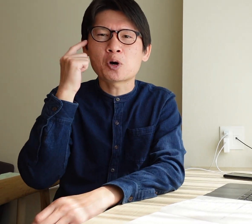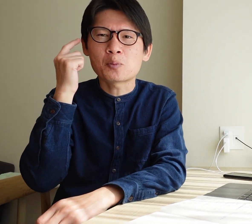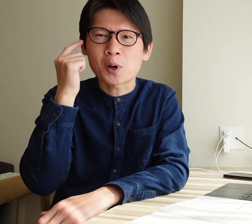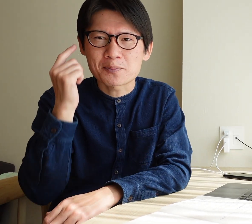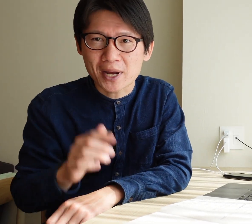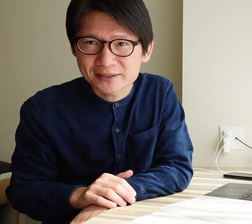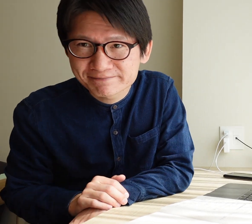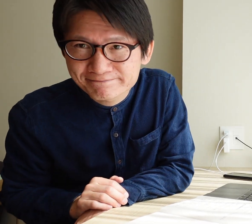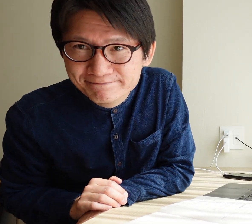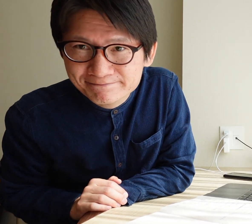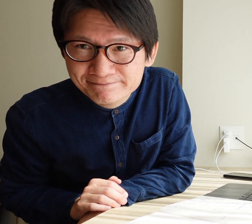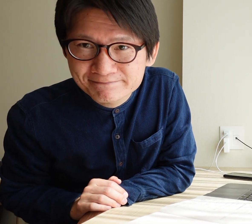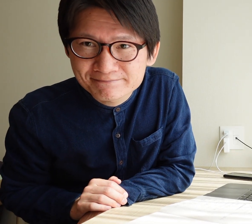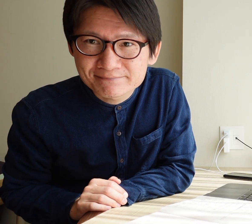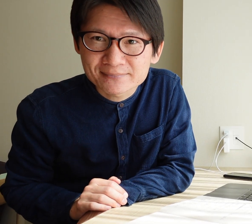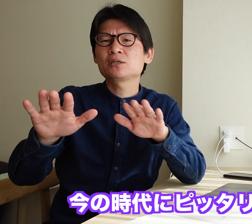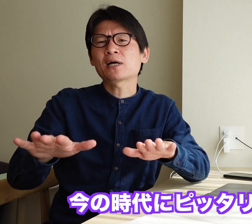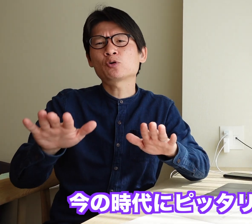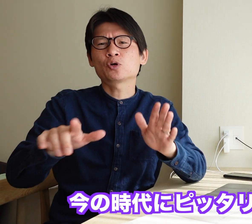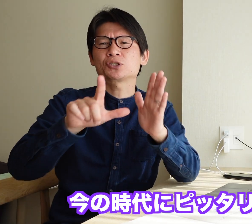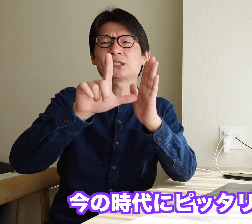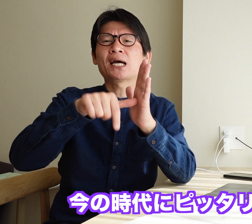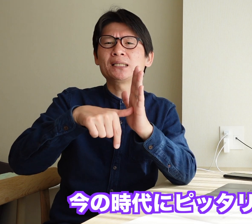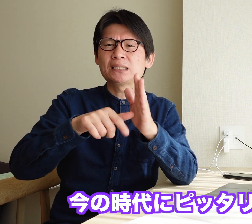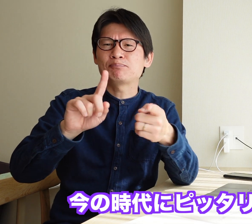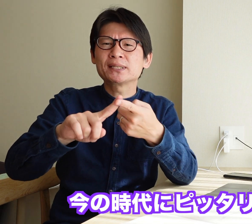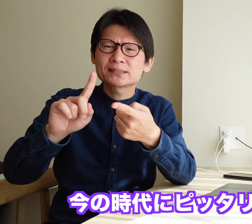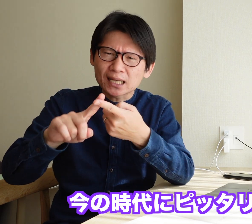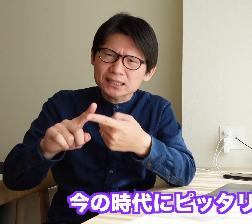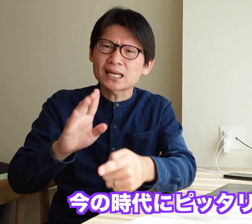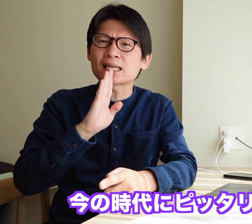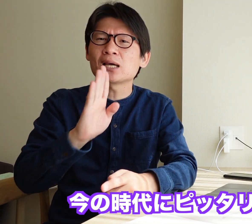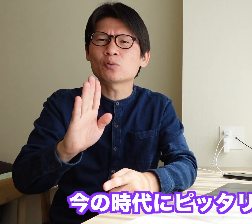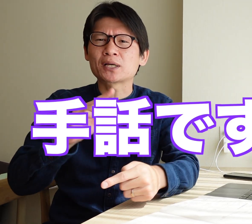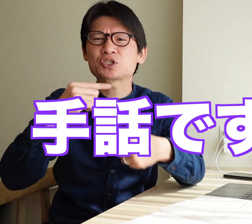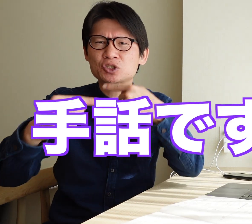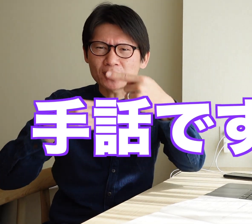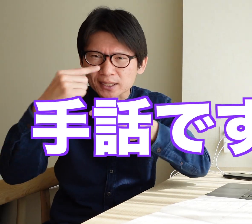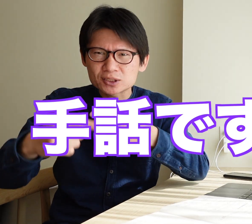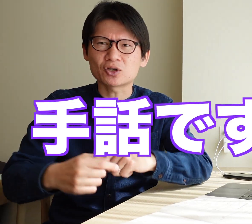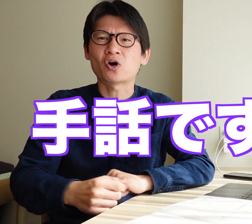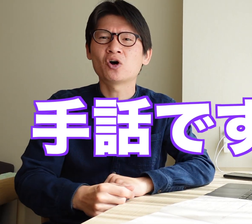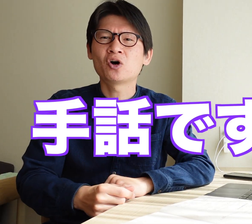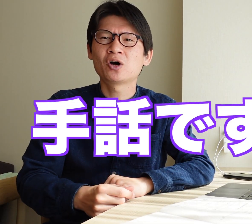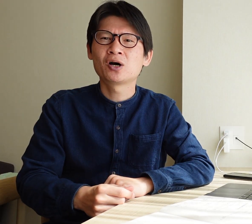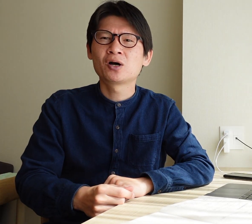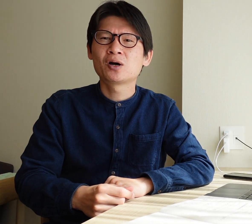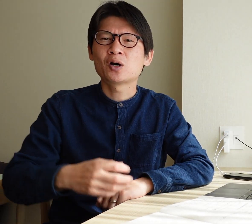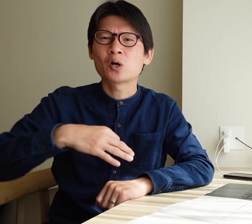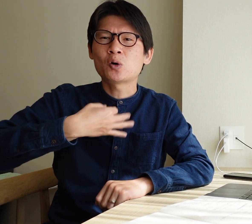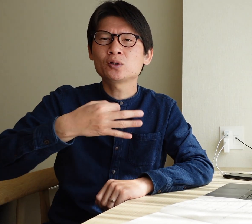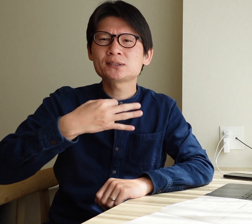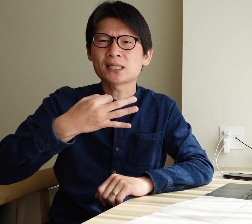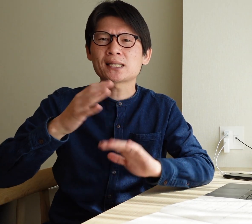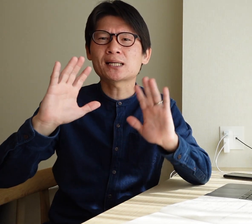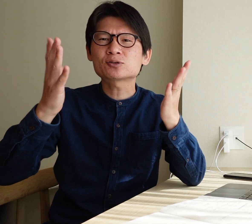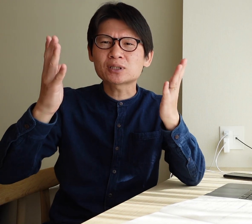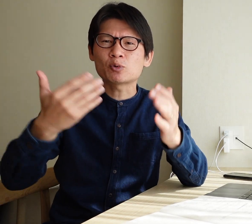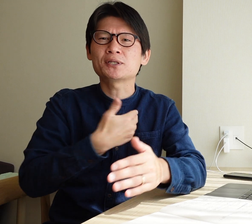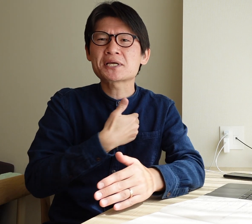思います。今の時代にぴったりな言語は手話ですよ。音声なくてもでき